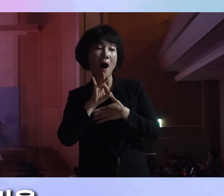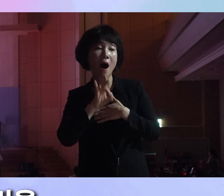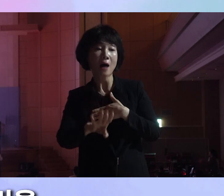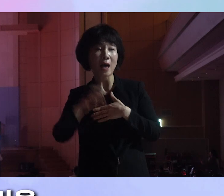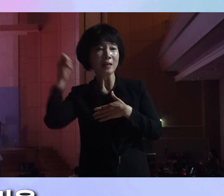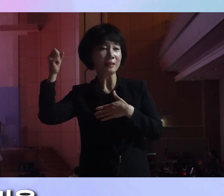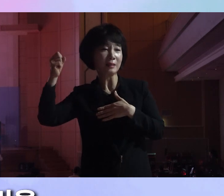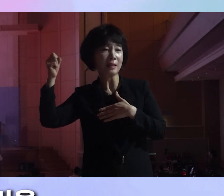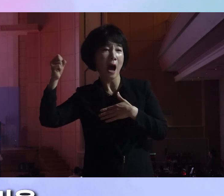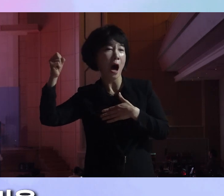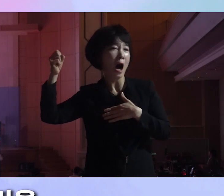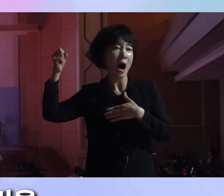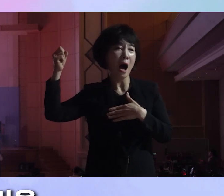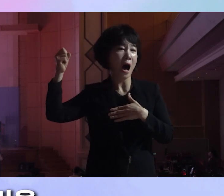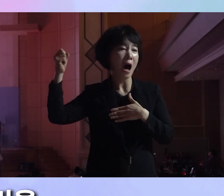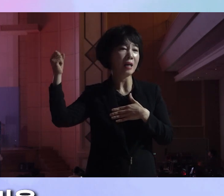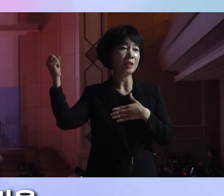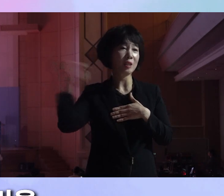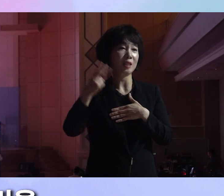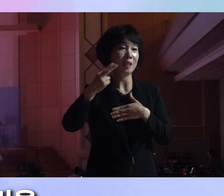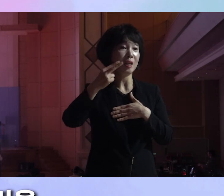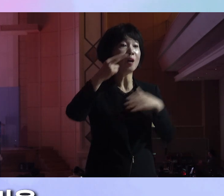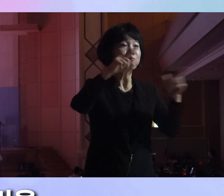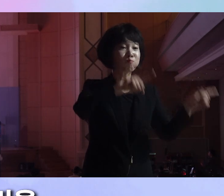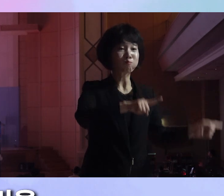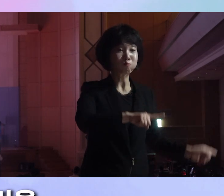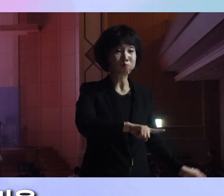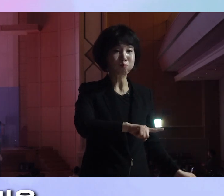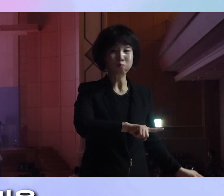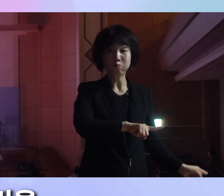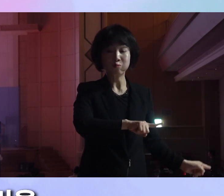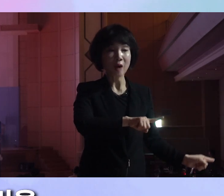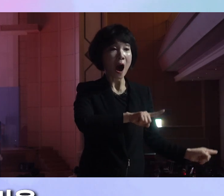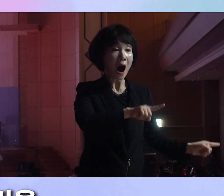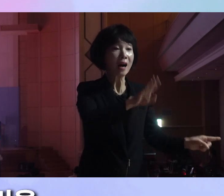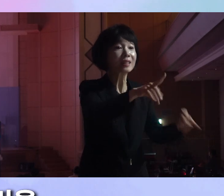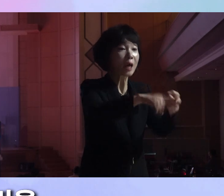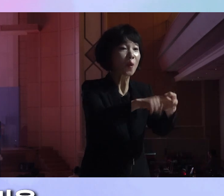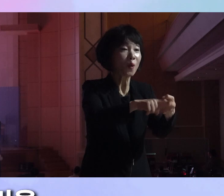사흘 만에 다시